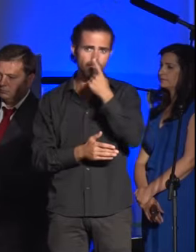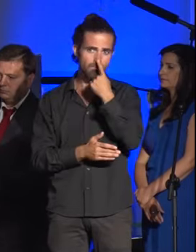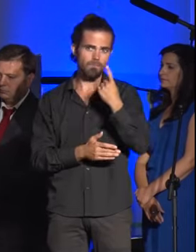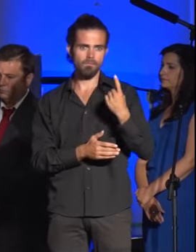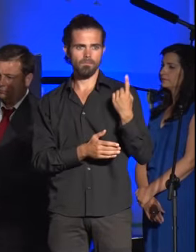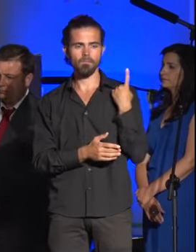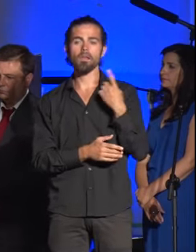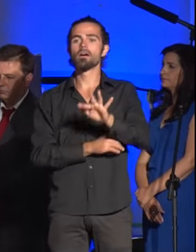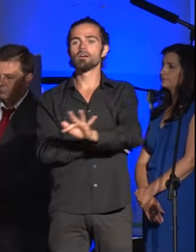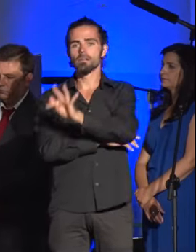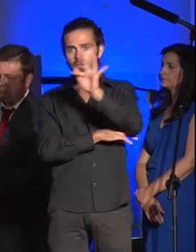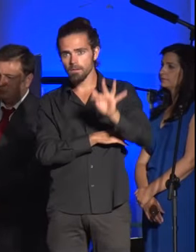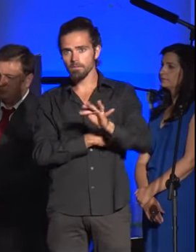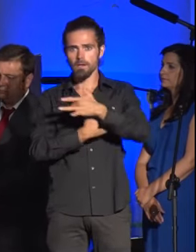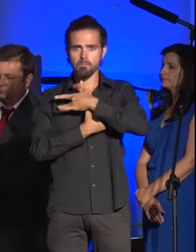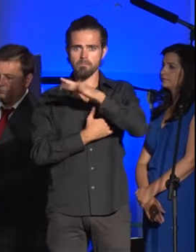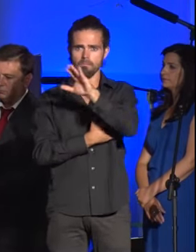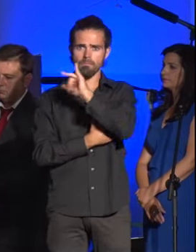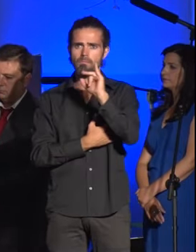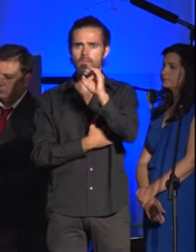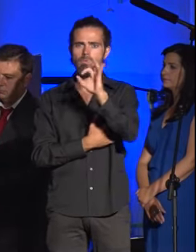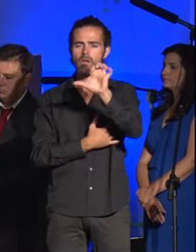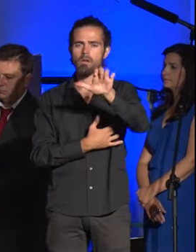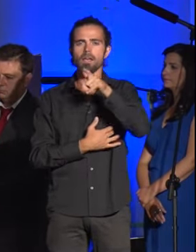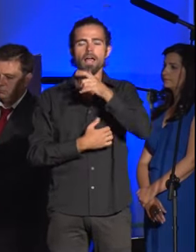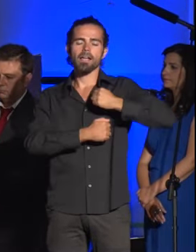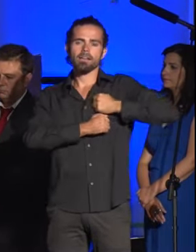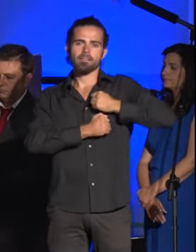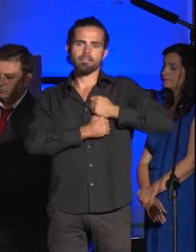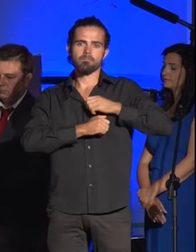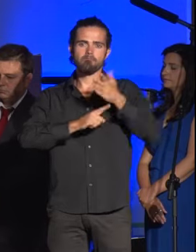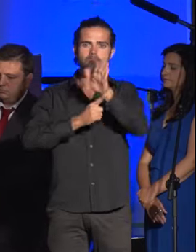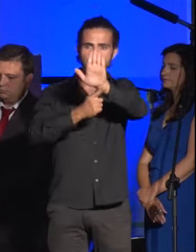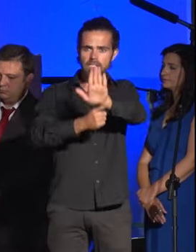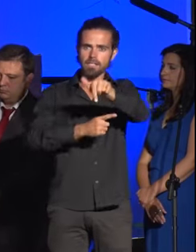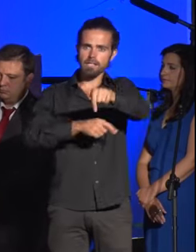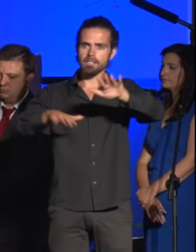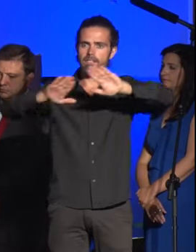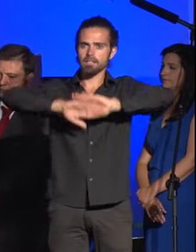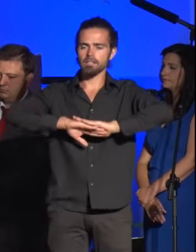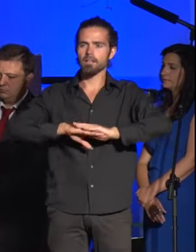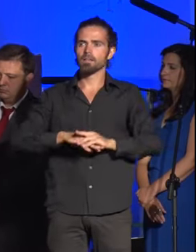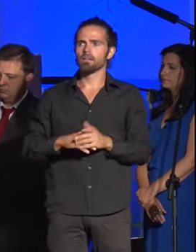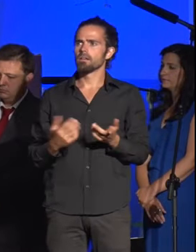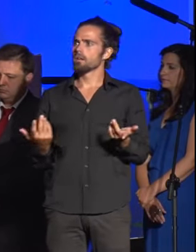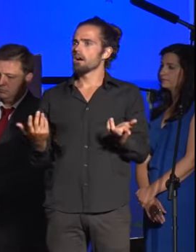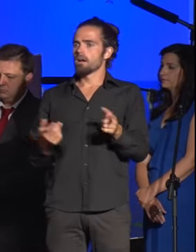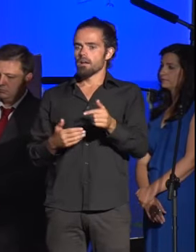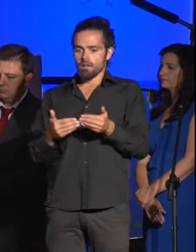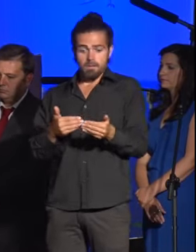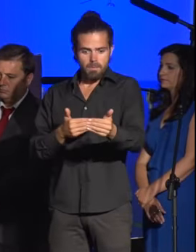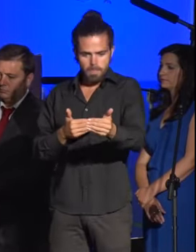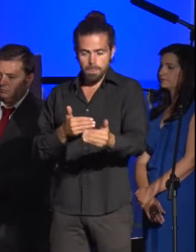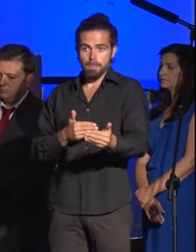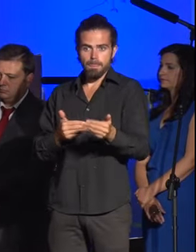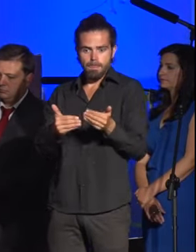anteriormente, por supuesto, a María José, nuestra querida presentadora de esta noche. Nos esperan muchas ferias distintas, queridos